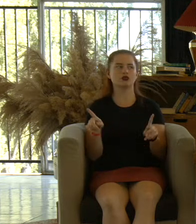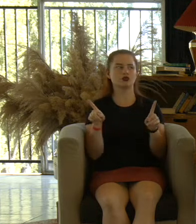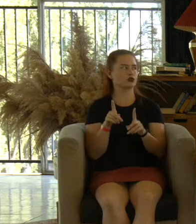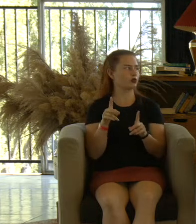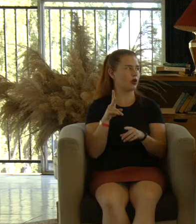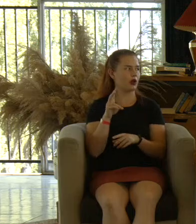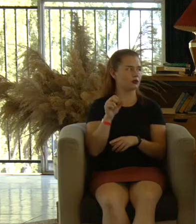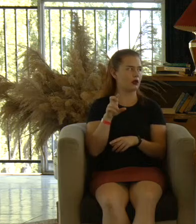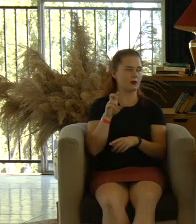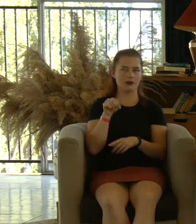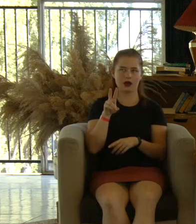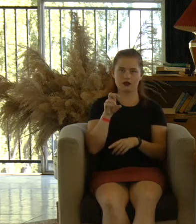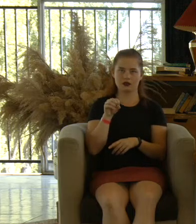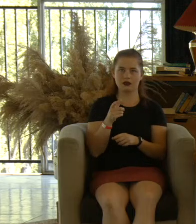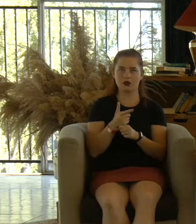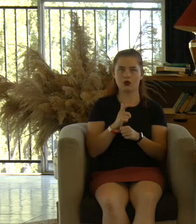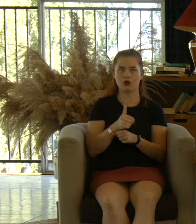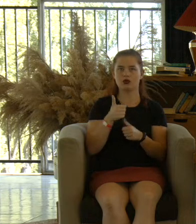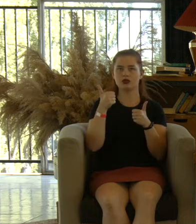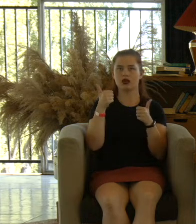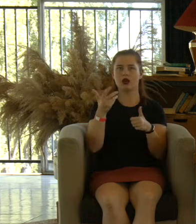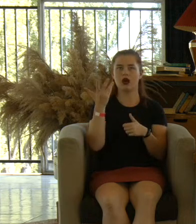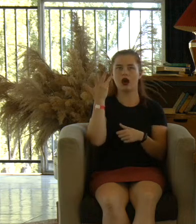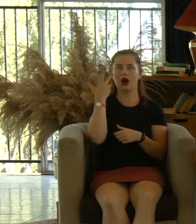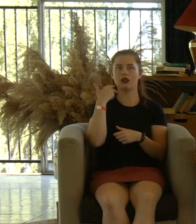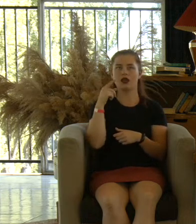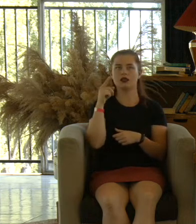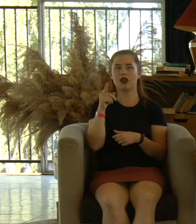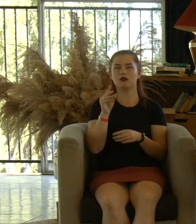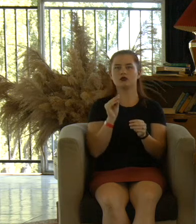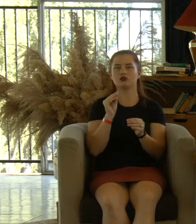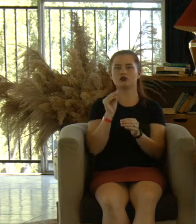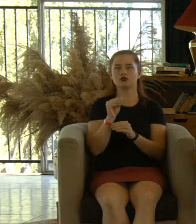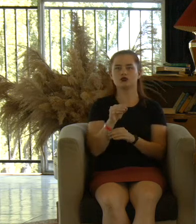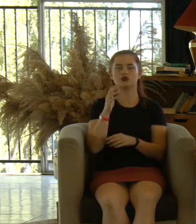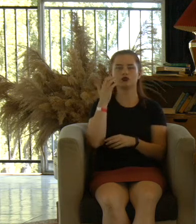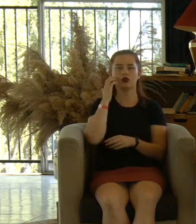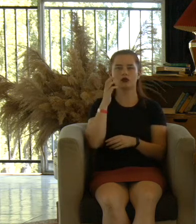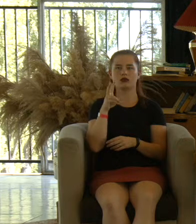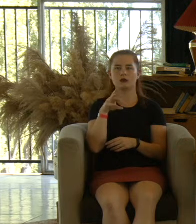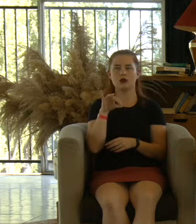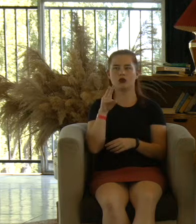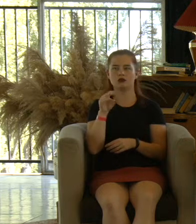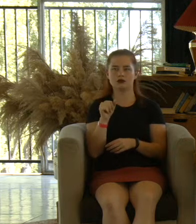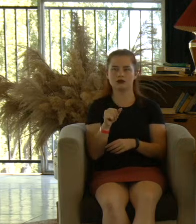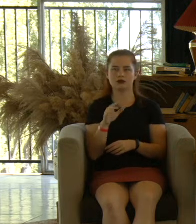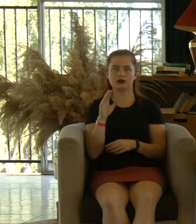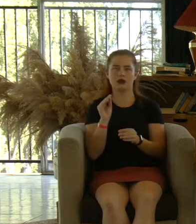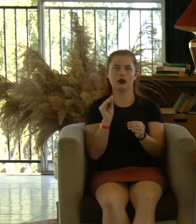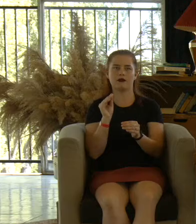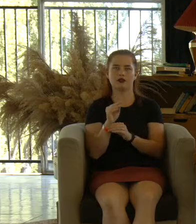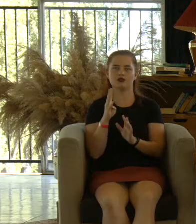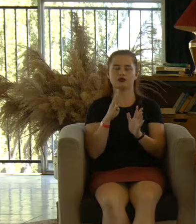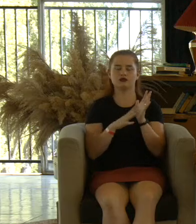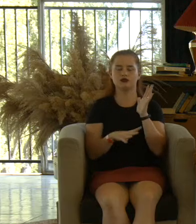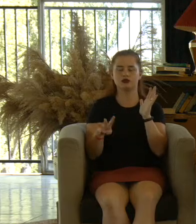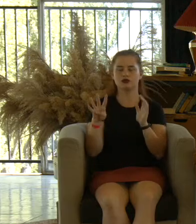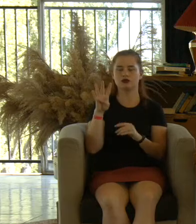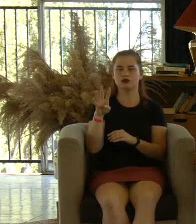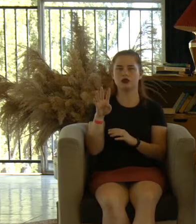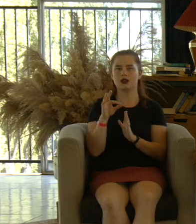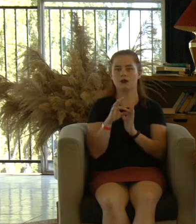Каберне Савиньон очень классный, когда в нем джем из черной смородины. За это ставим 94 балла, 95,